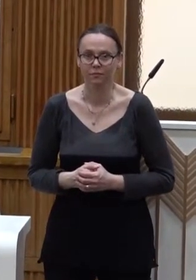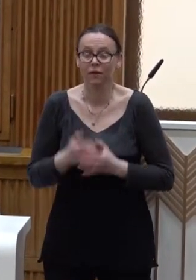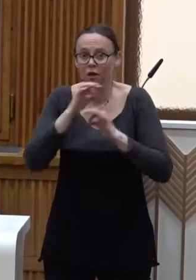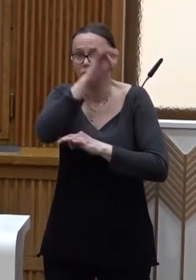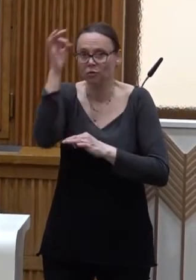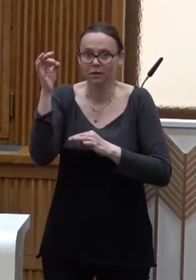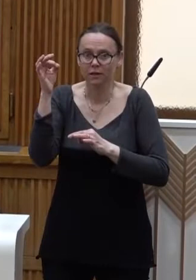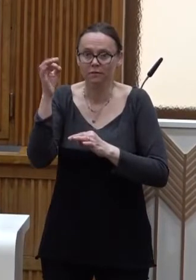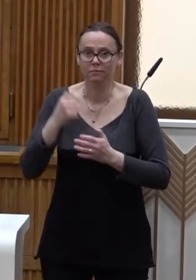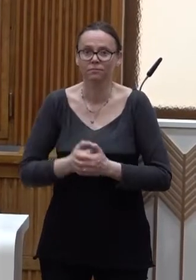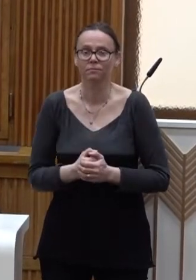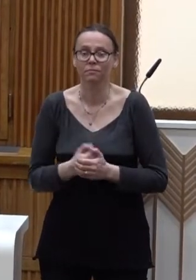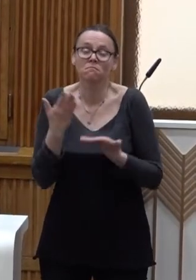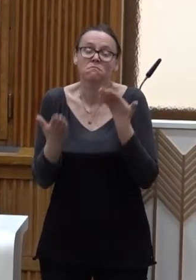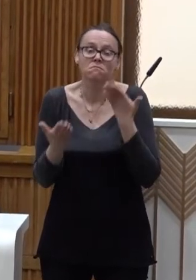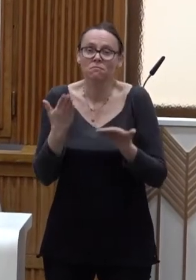Dobar dan.